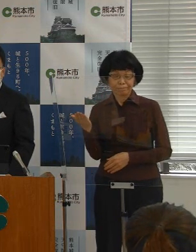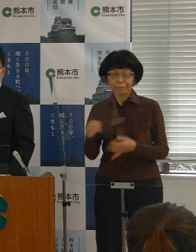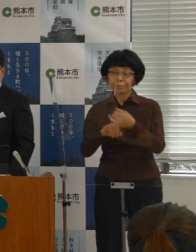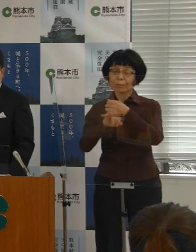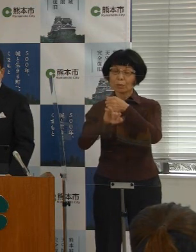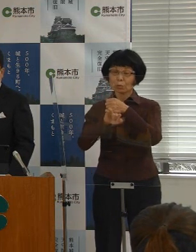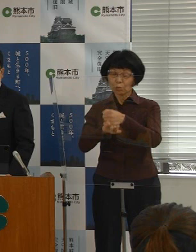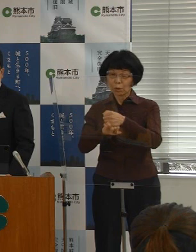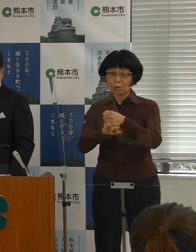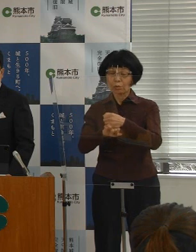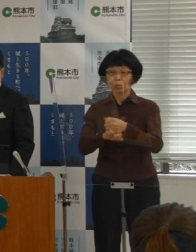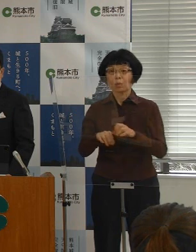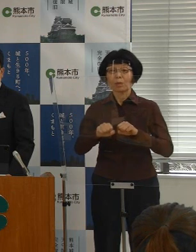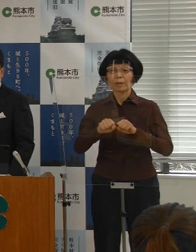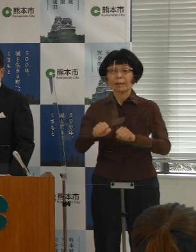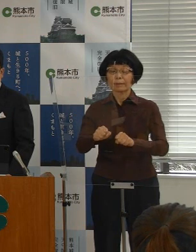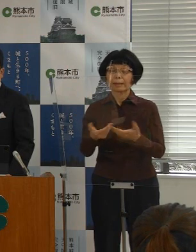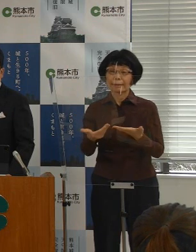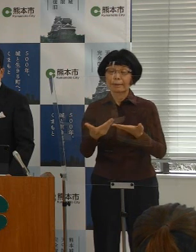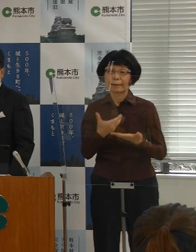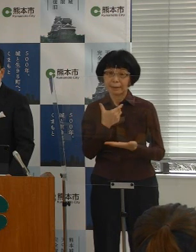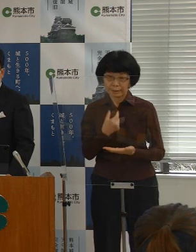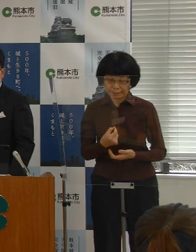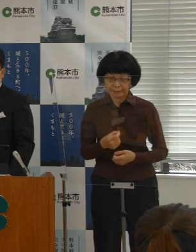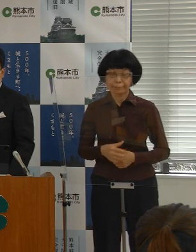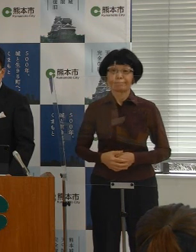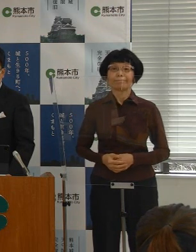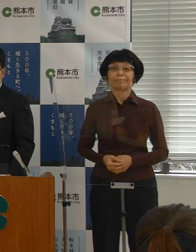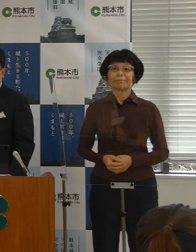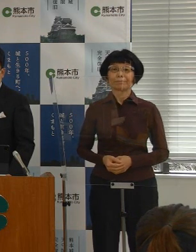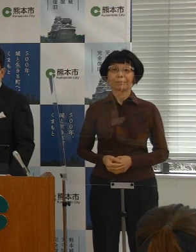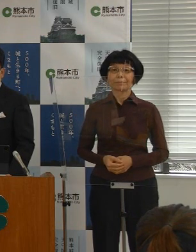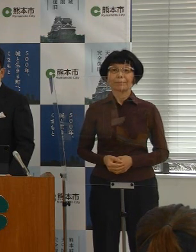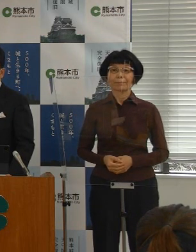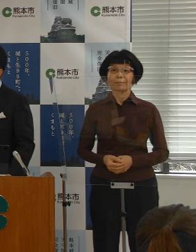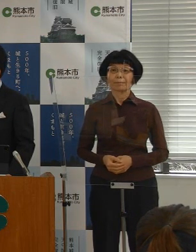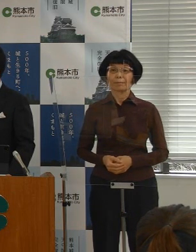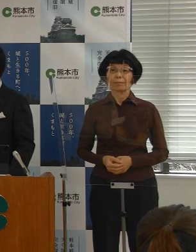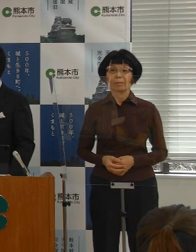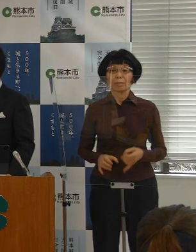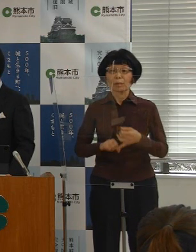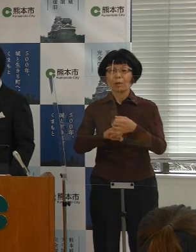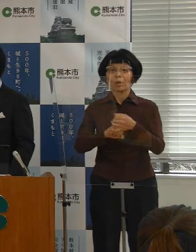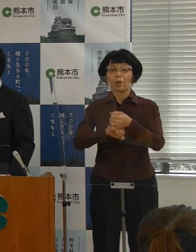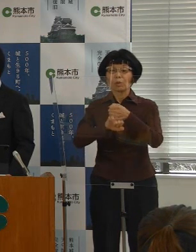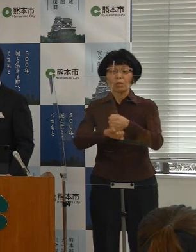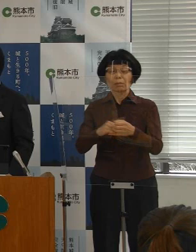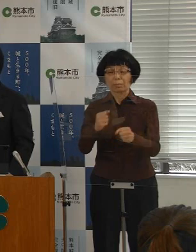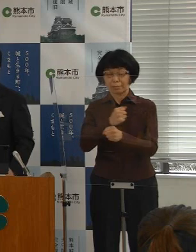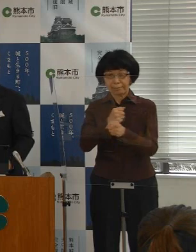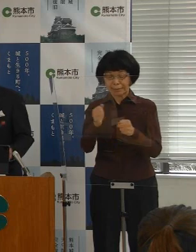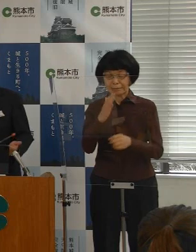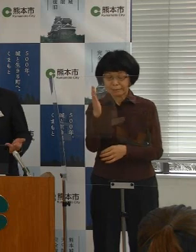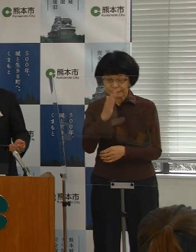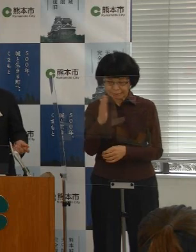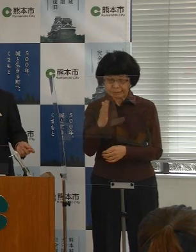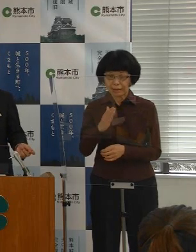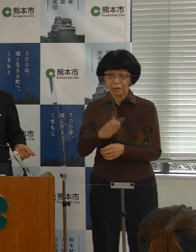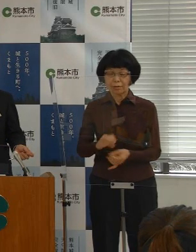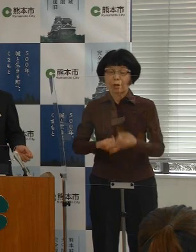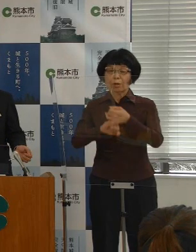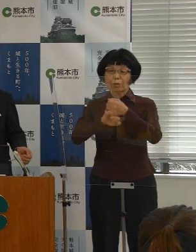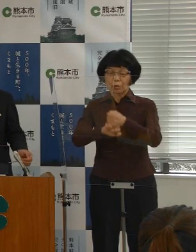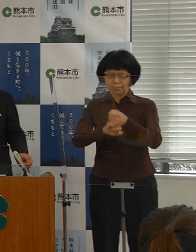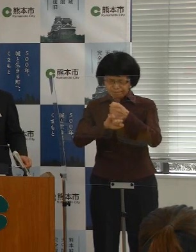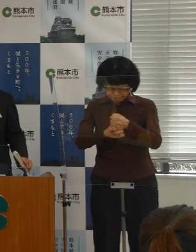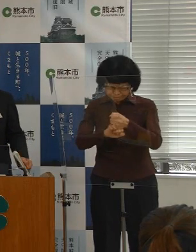していただきたいというふうに思います。この機会を逃すことなくぜひ予約をしていただきたいというふうに思います